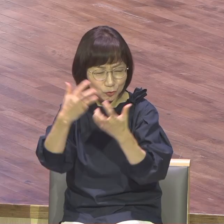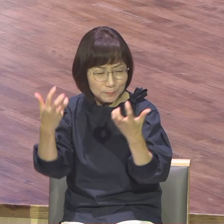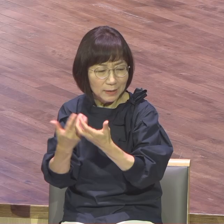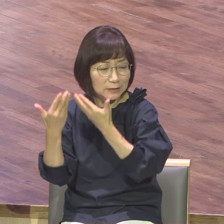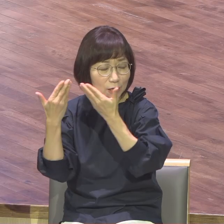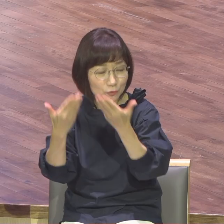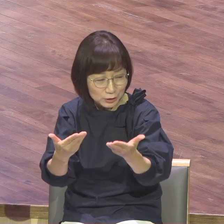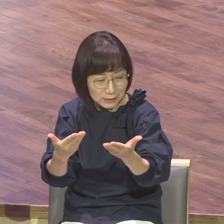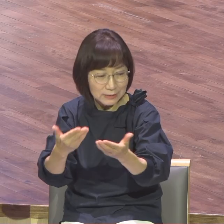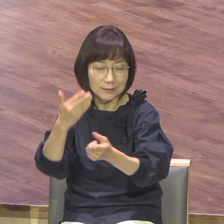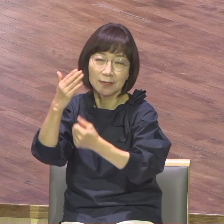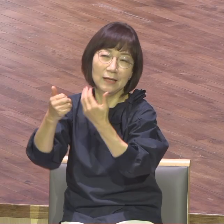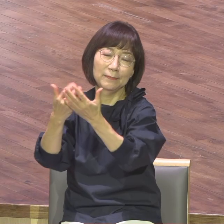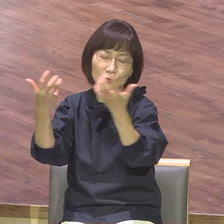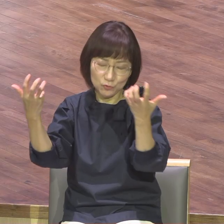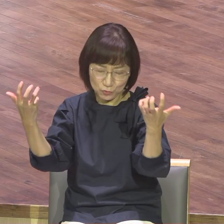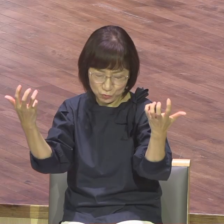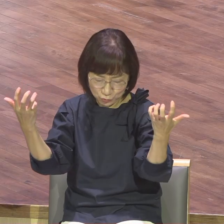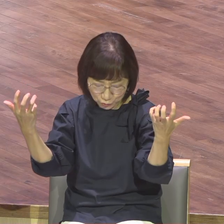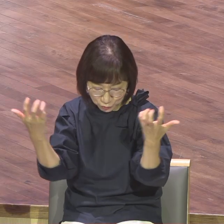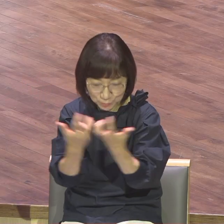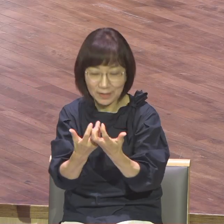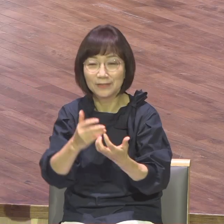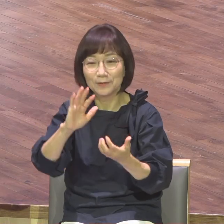충만함이니라. 아멘.